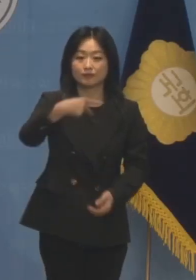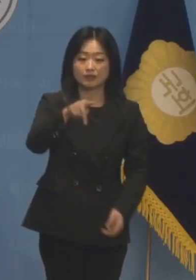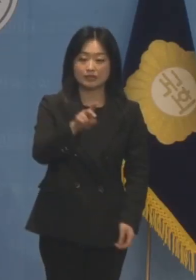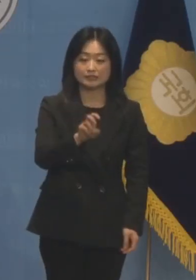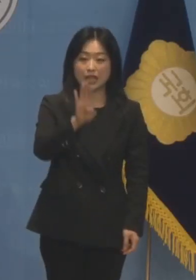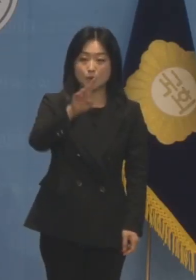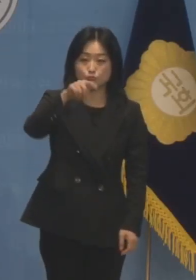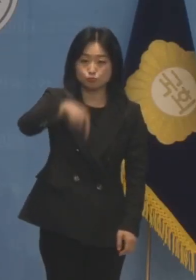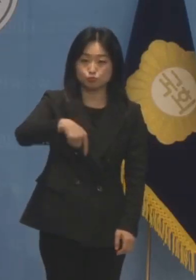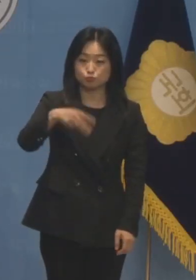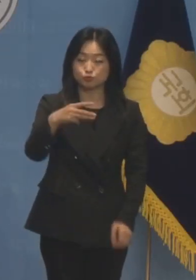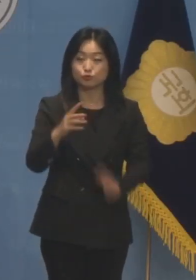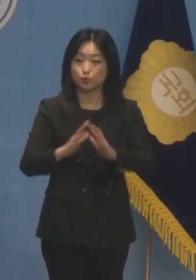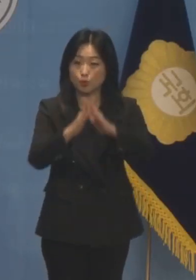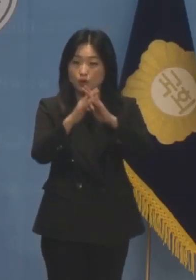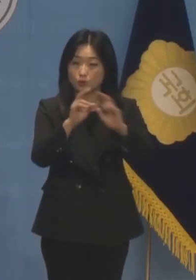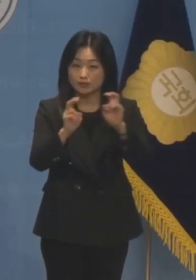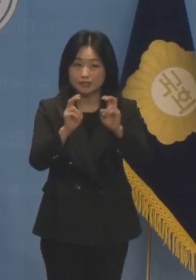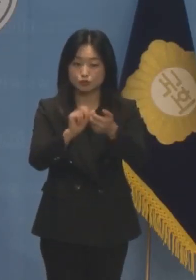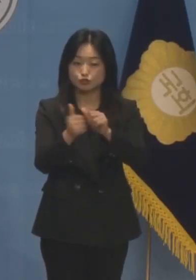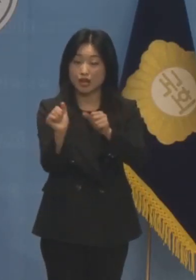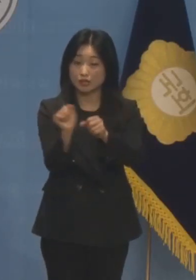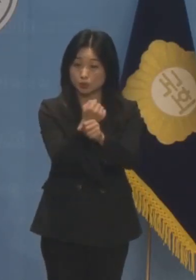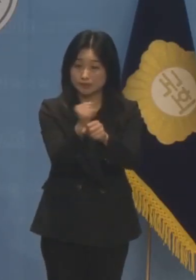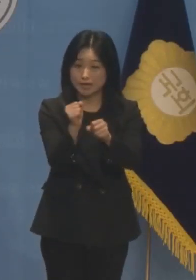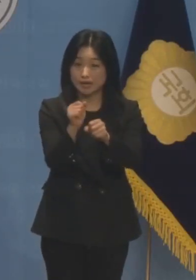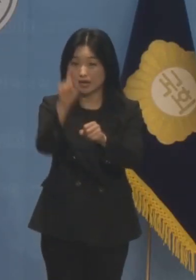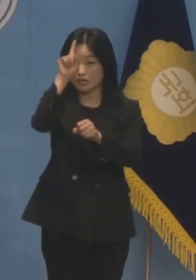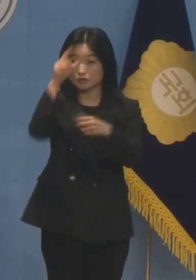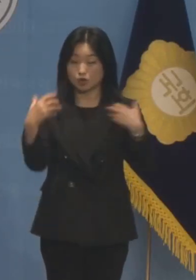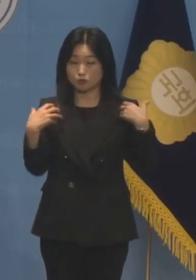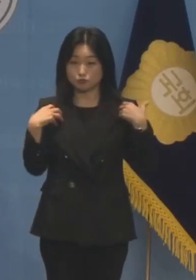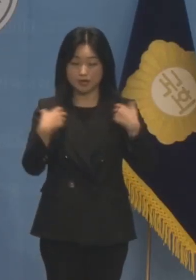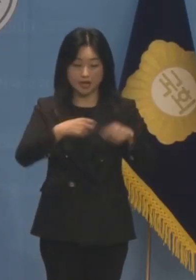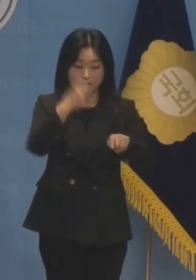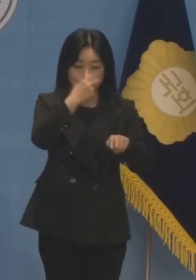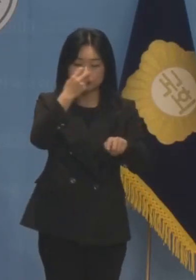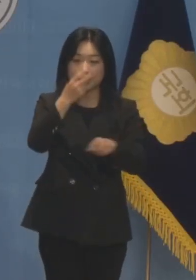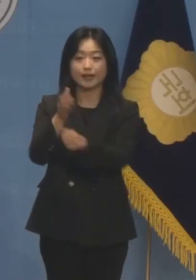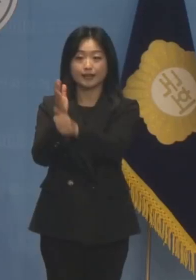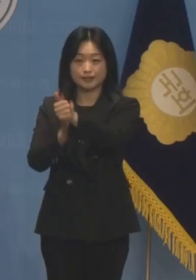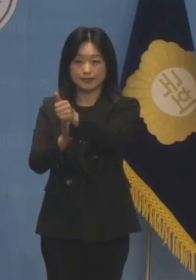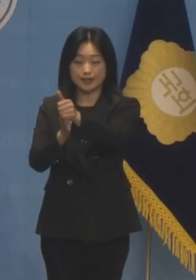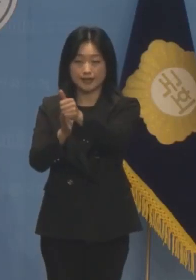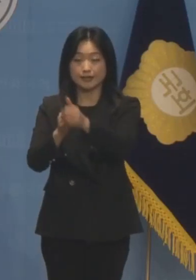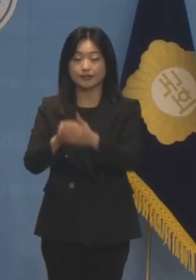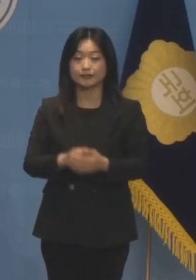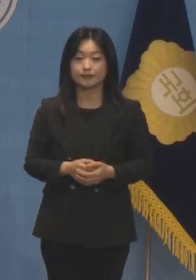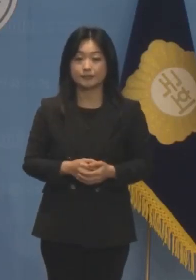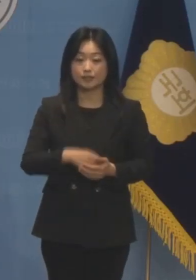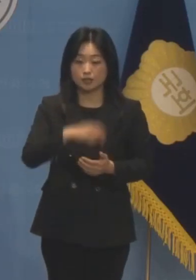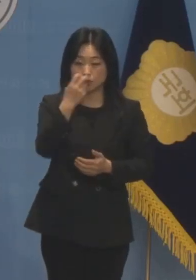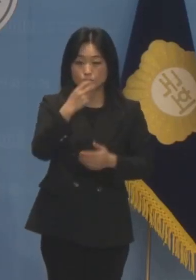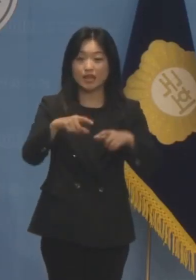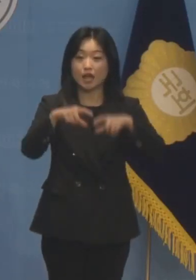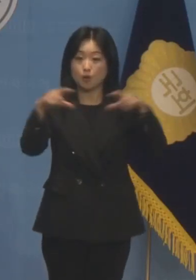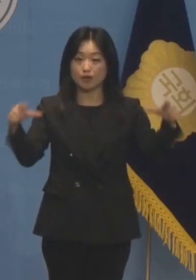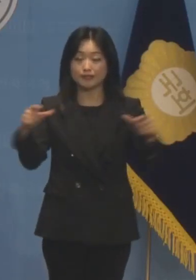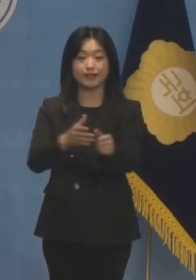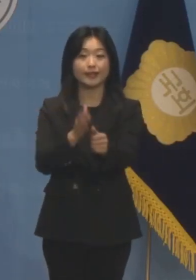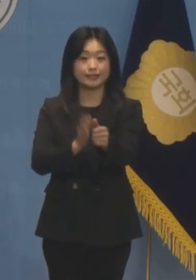삼부토건 주가 조작 사건에 대한 정부의 신속한 강제 수사, 확대 조사를